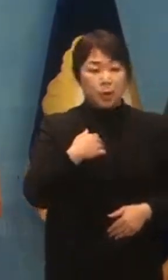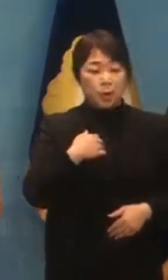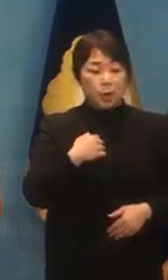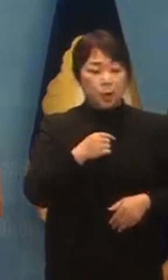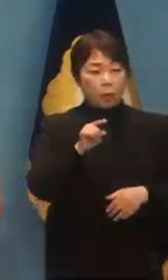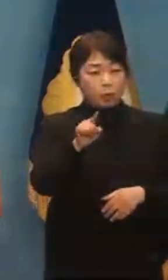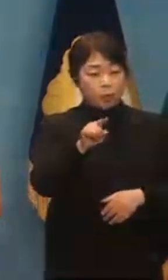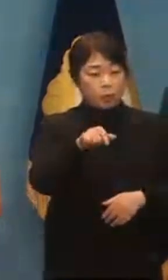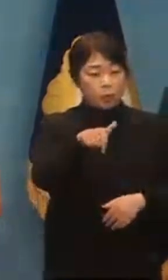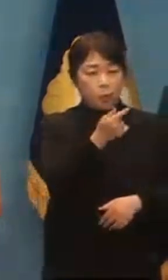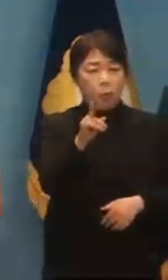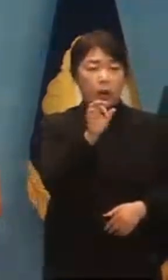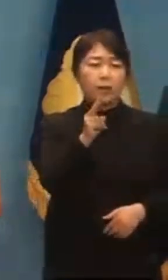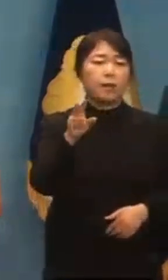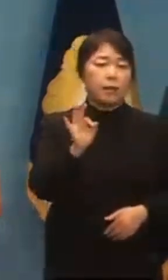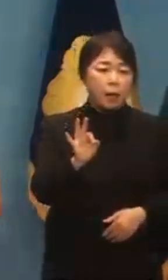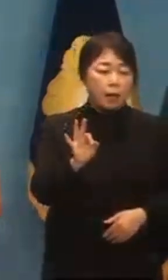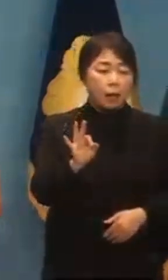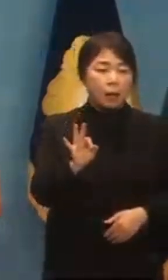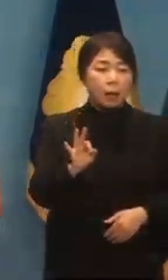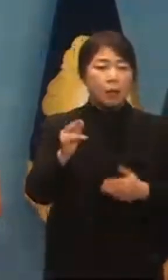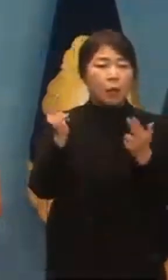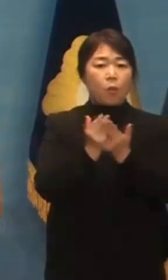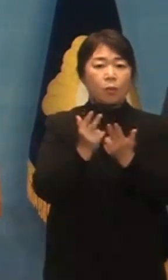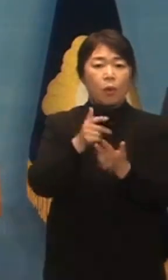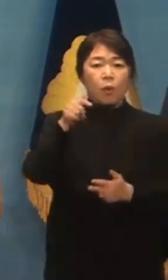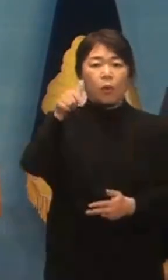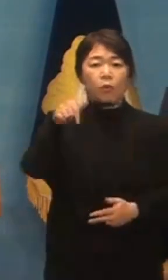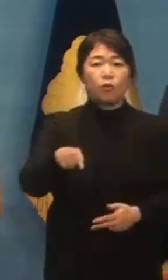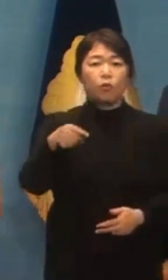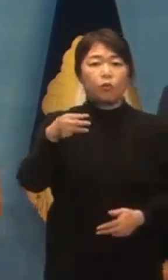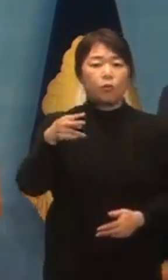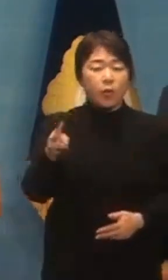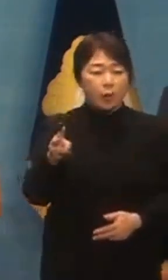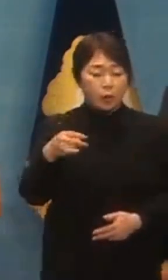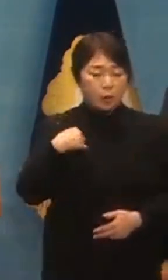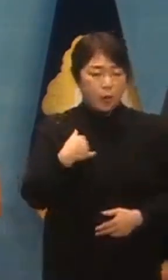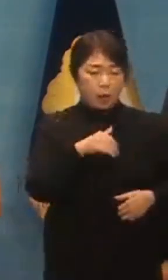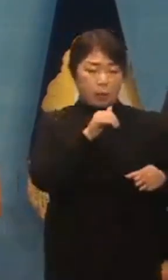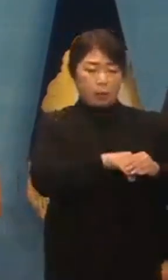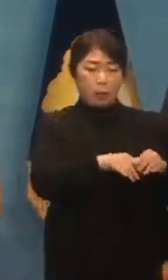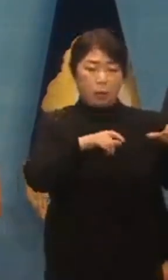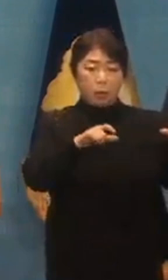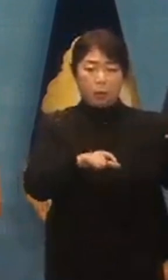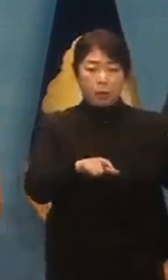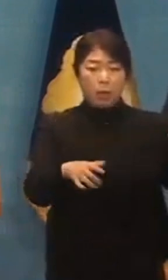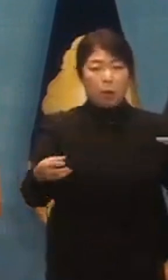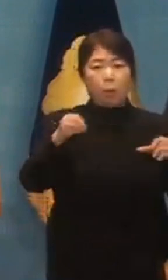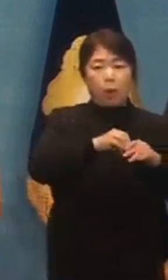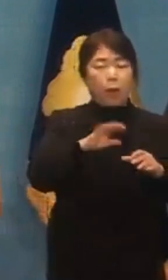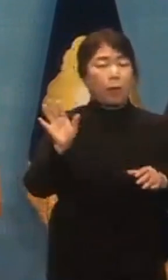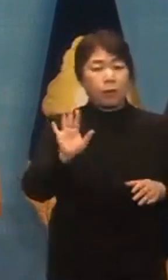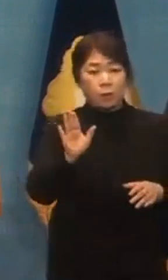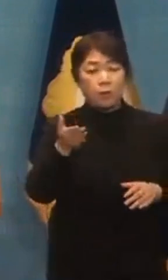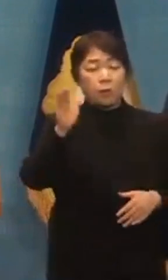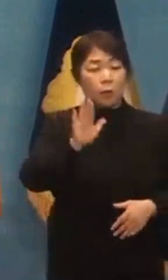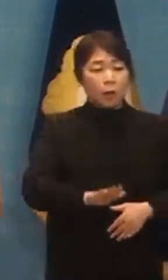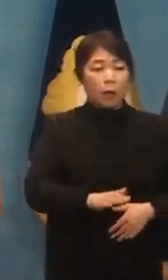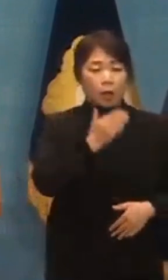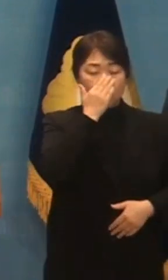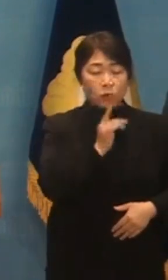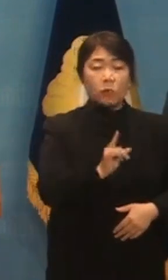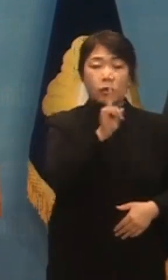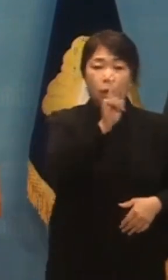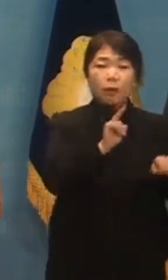구례는 제 지역구에 전혀 포함이 되어 있지 않습니다. 그럼에도 불구하고 순천의